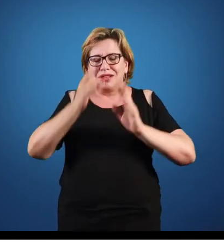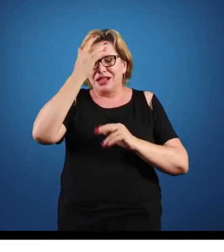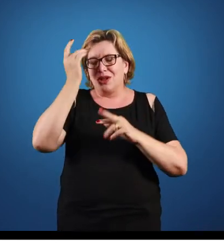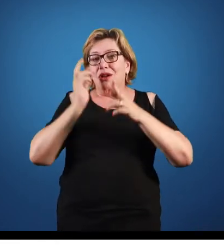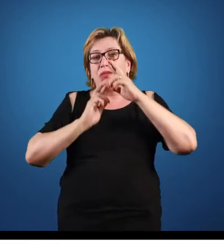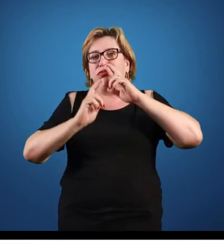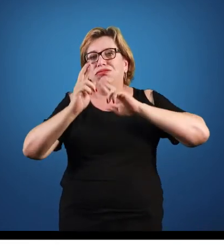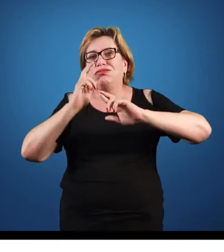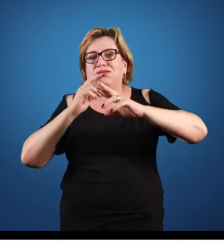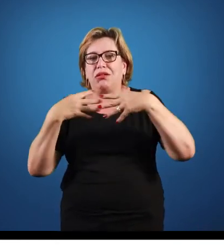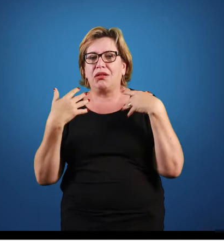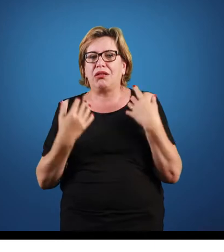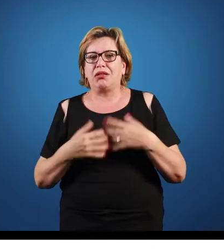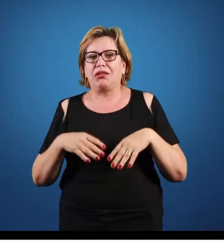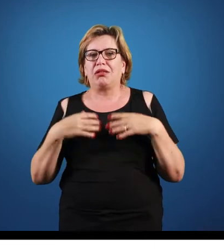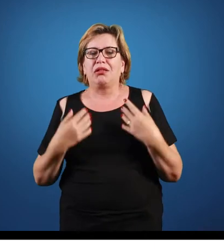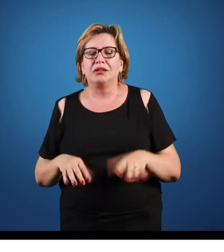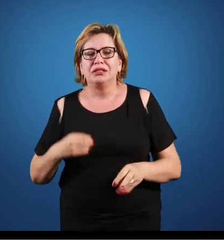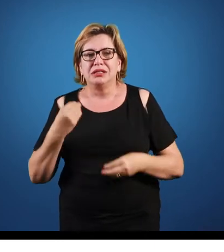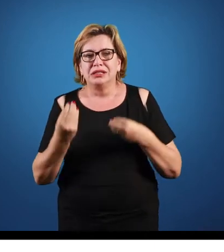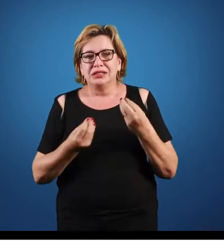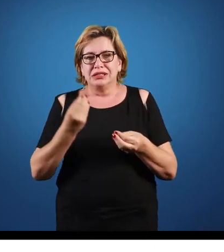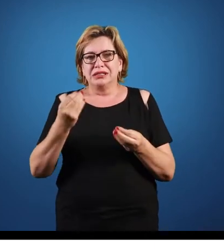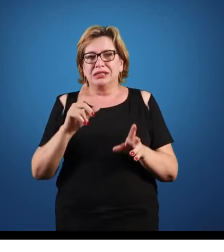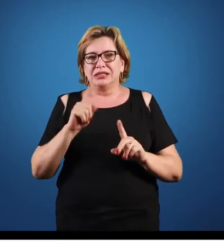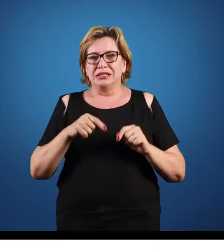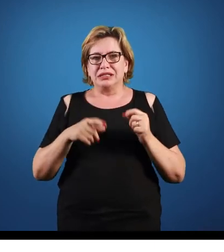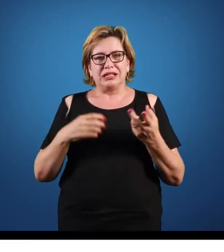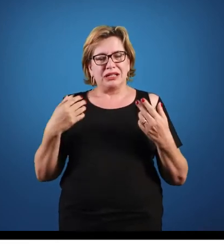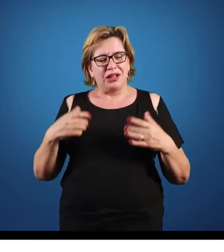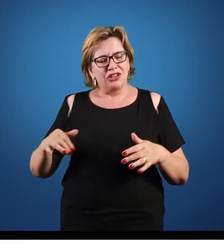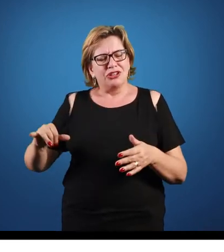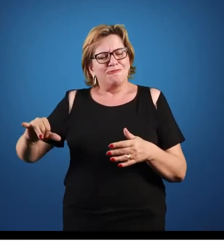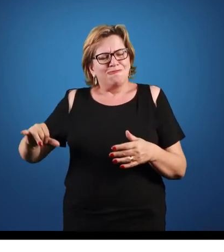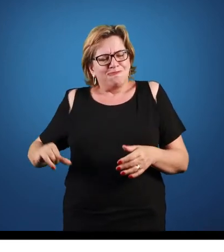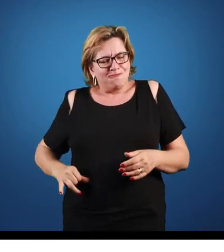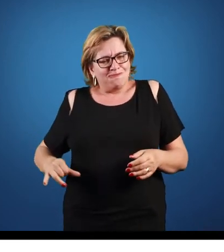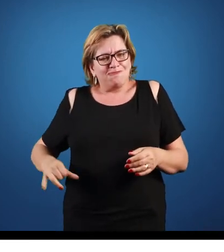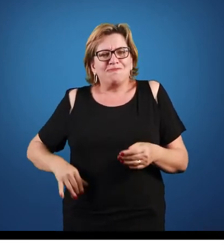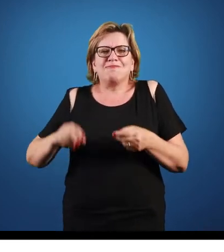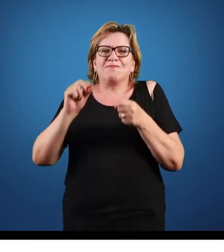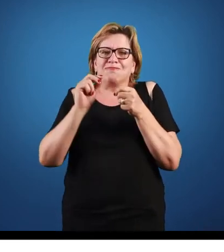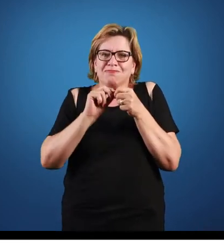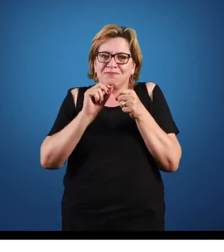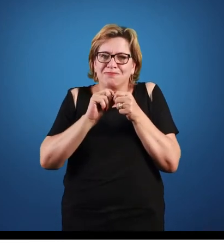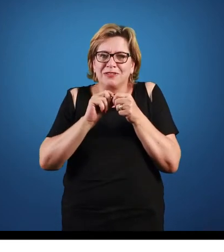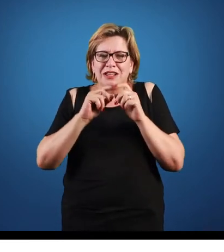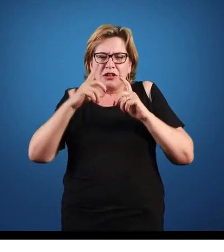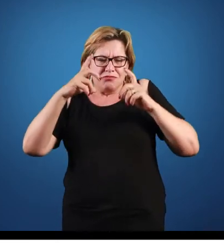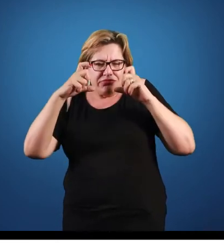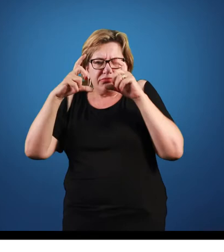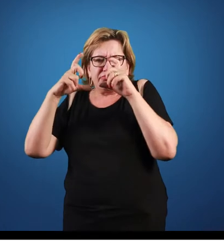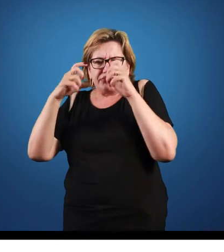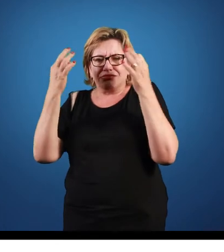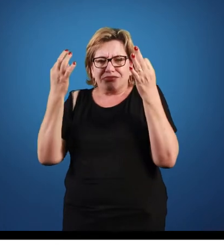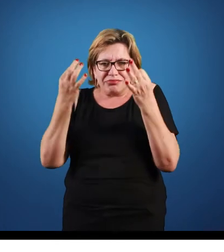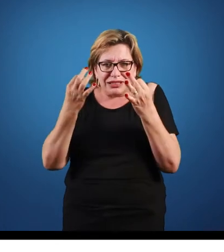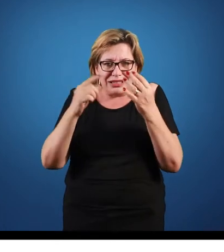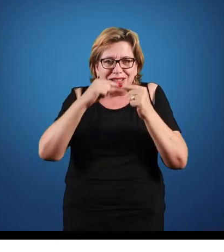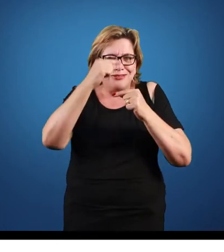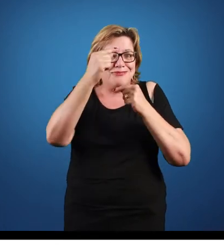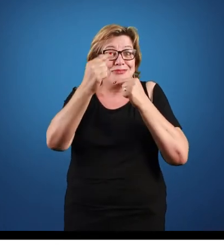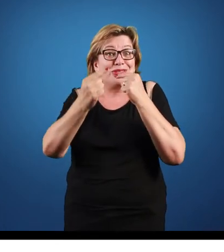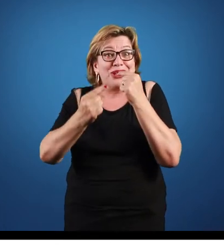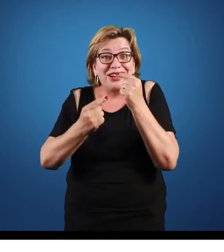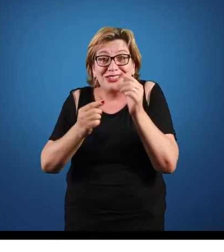mais nos meus alunos ficam muito dessa parte mas é eu acho que o sacrifício de fazer e se essa parte da oposição ela vai ser